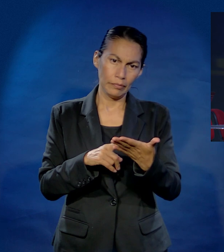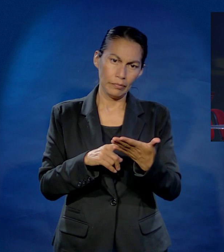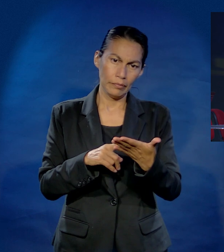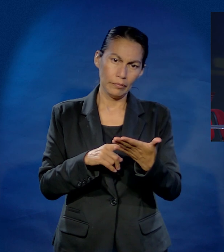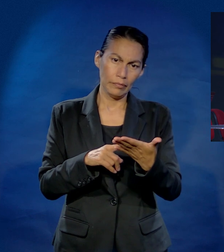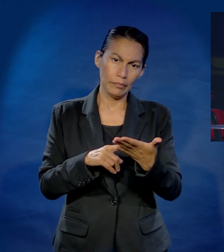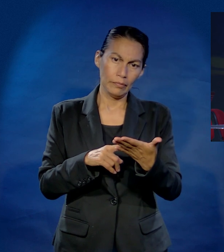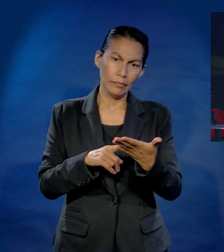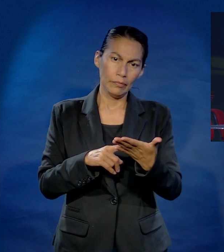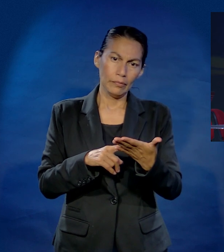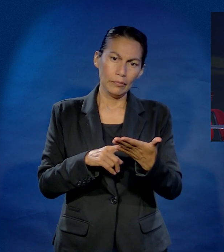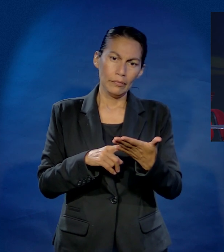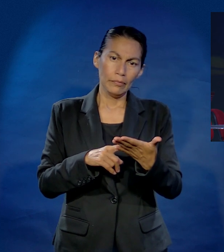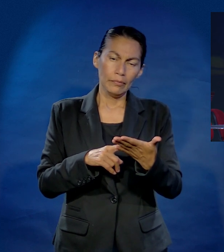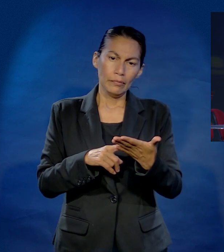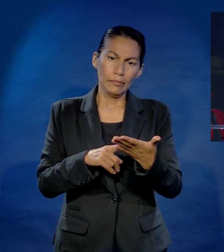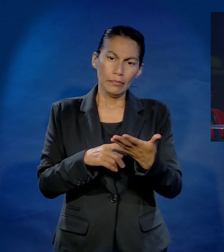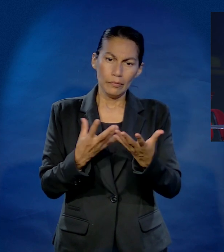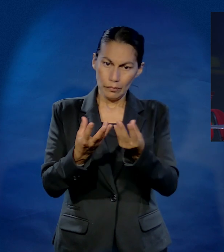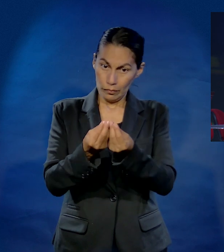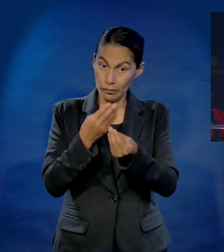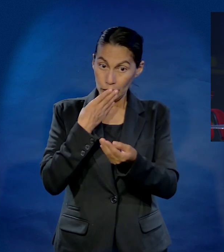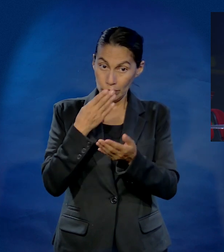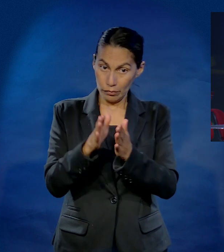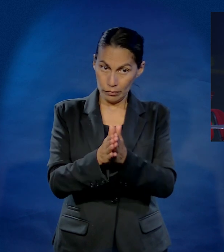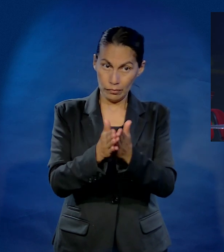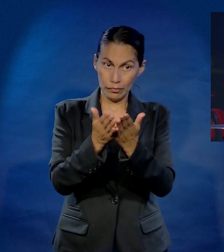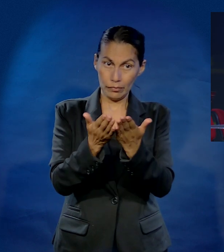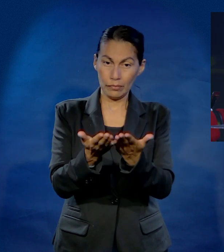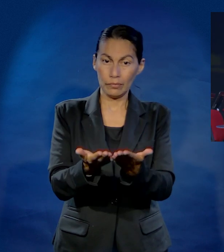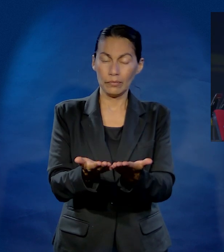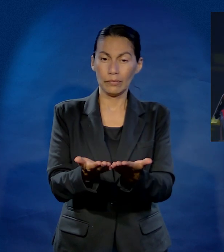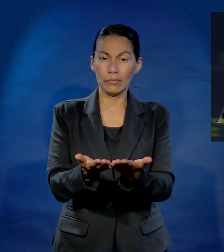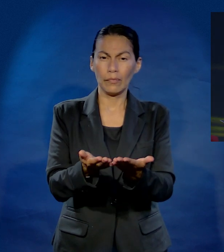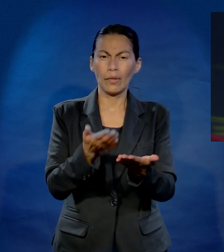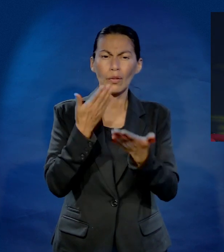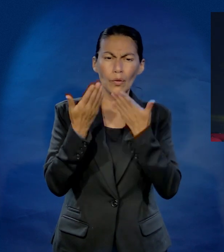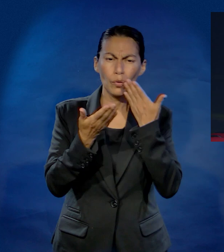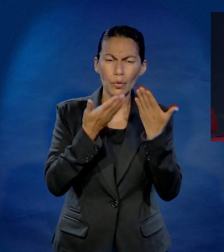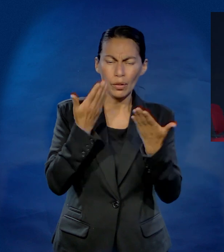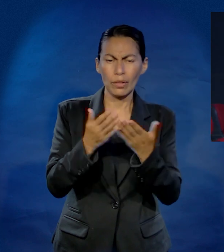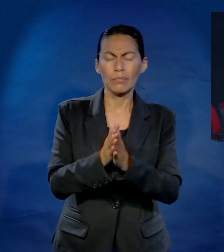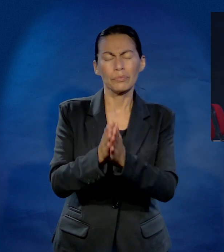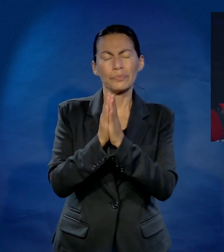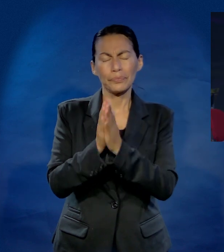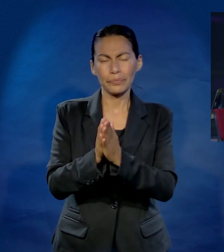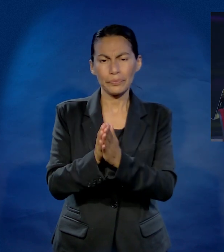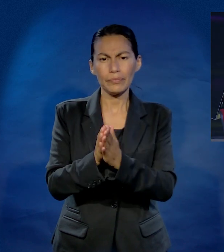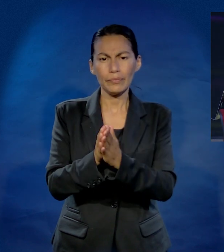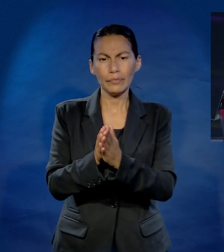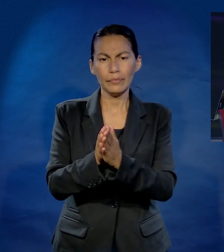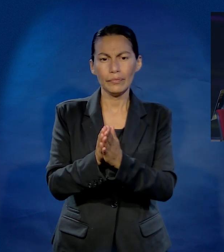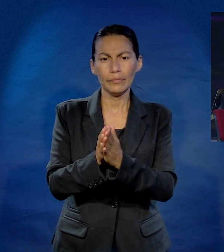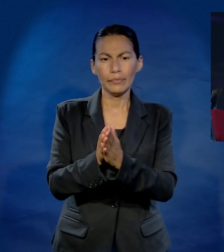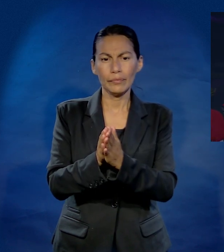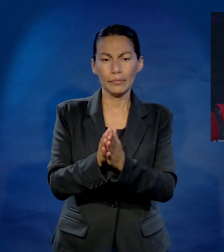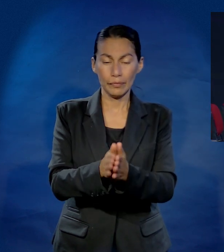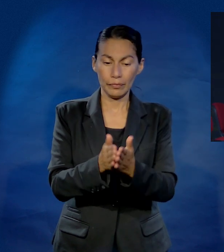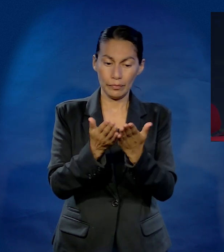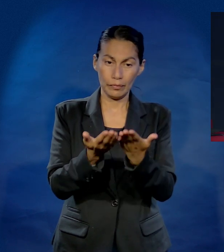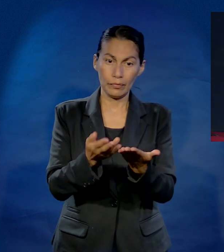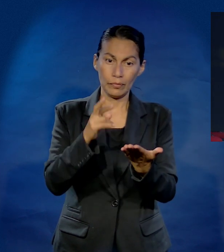más claro de qué estamos hablando. Por favor, tome su Biblia conmigo en esta hora. Tome la Biblia. Vamos a abrir la Biblia